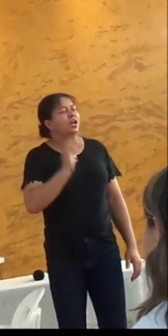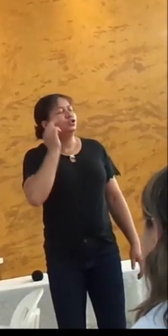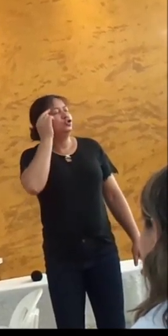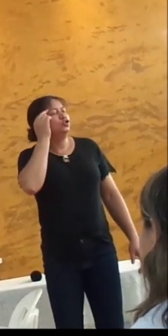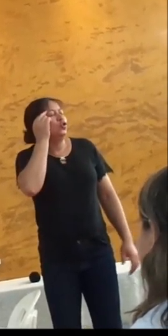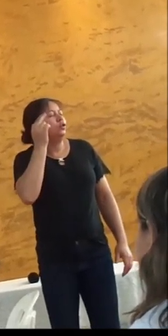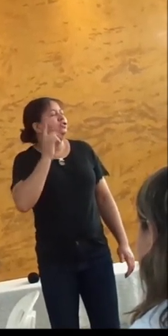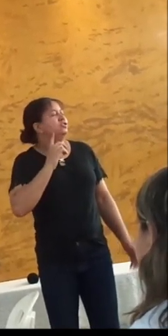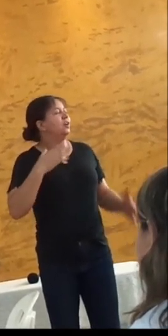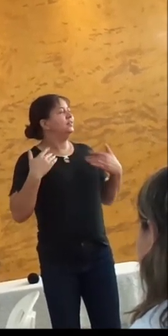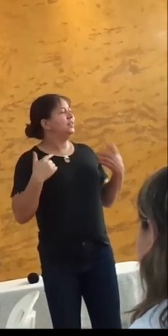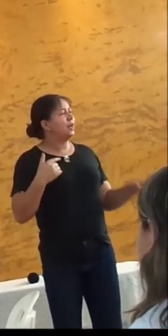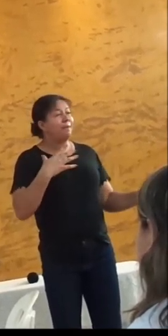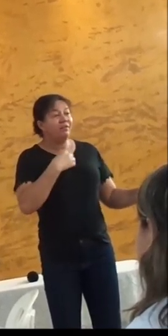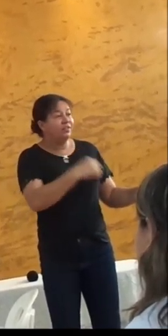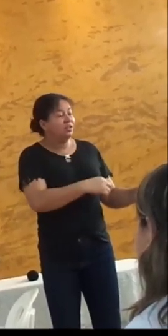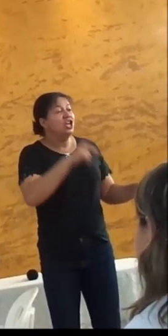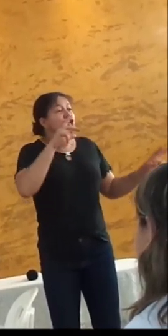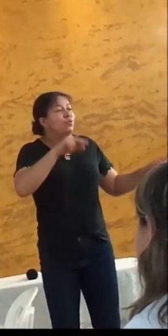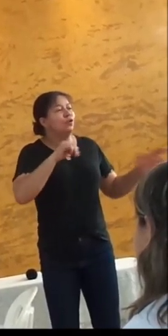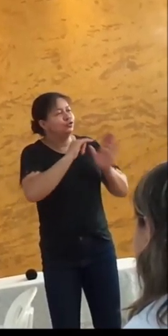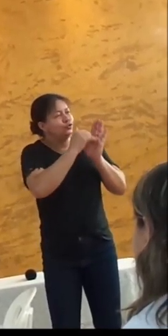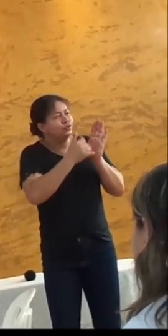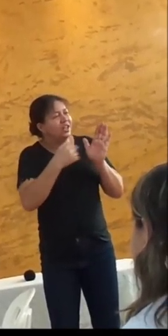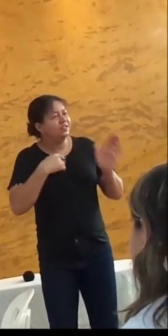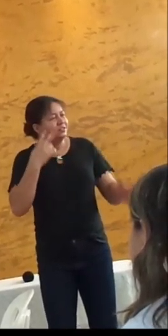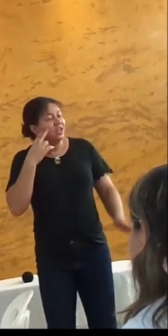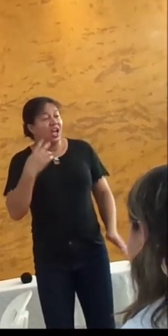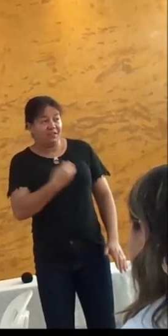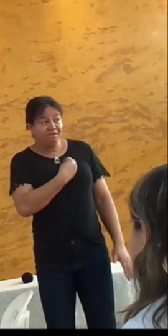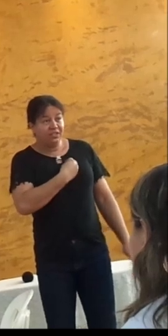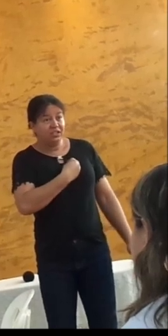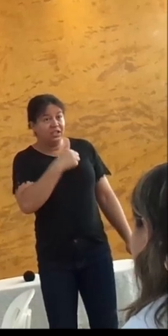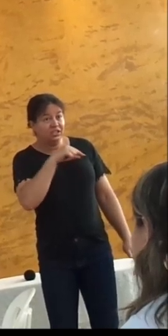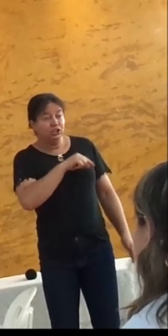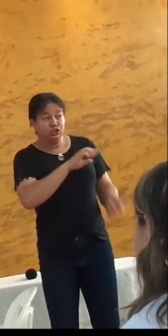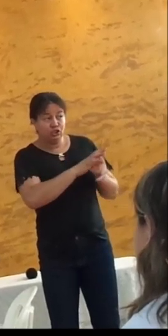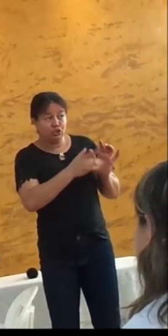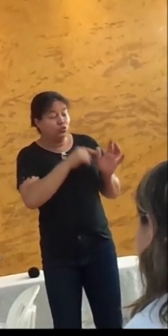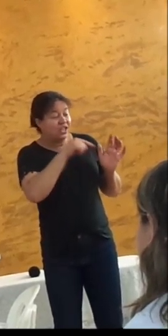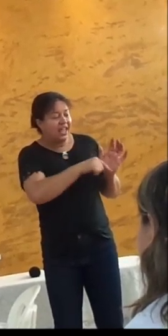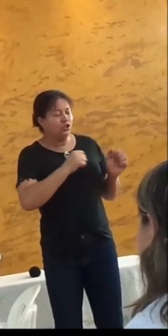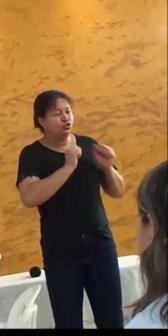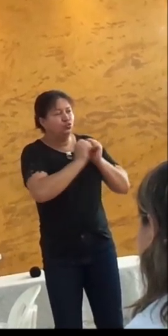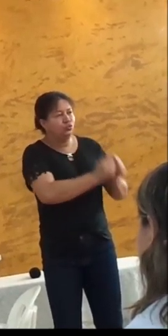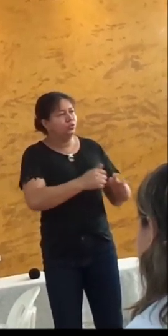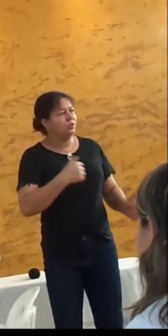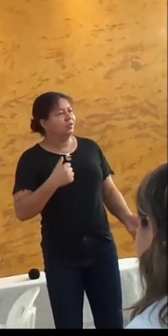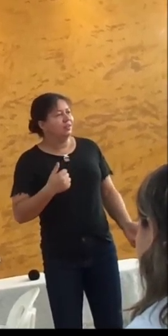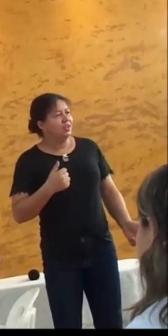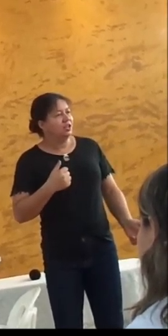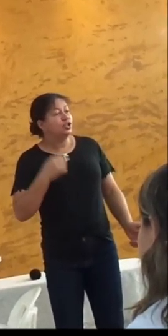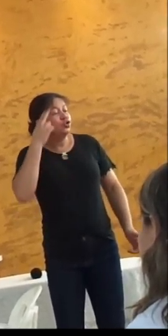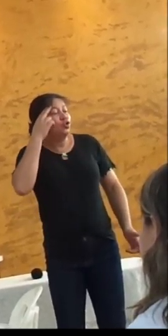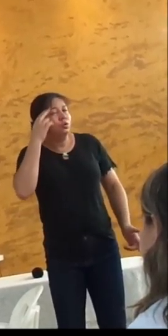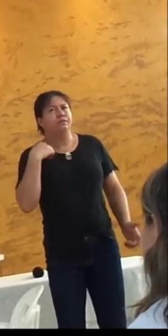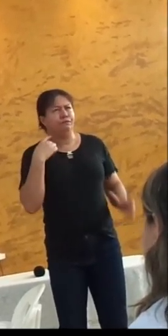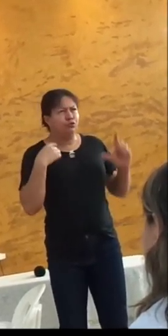de alegria. Assim como José, que modificou a vida de Jesus. Ao ponto de Jesus,